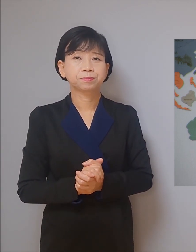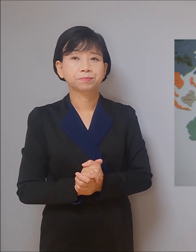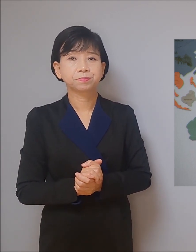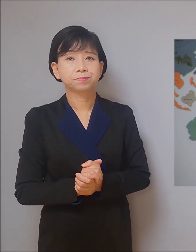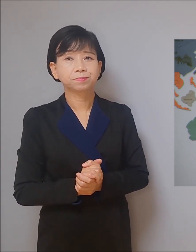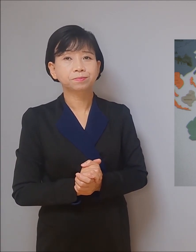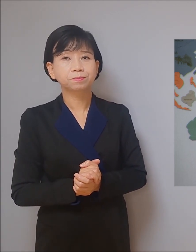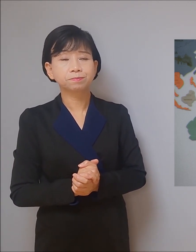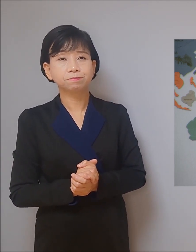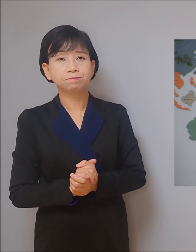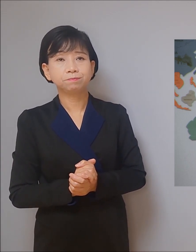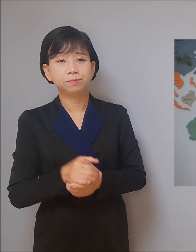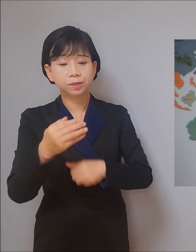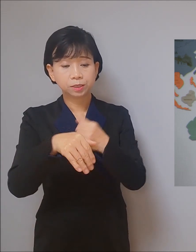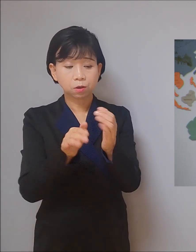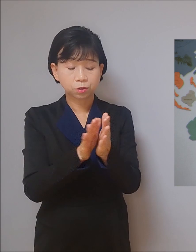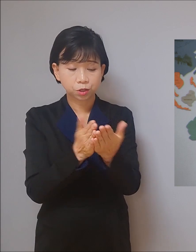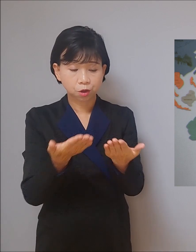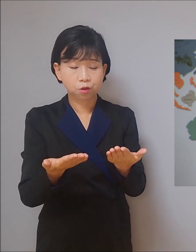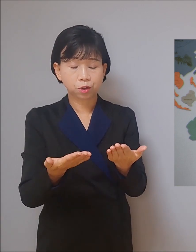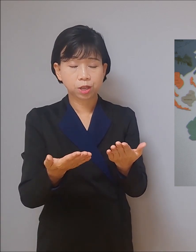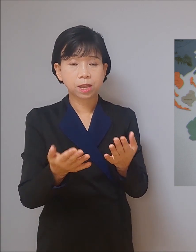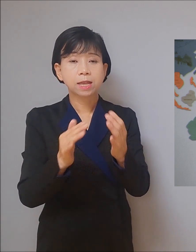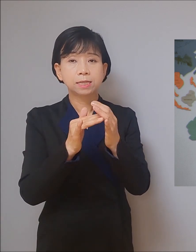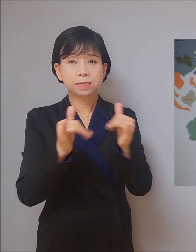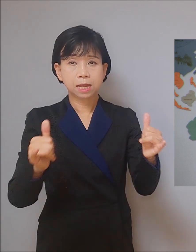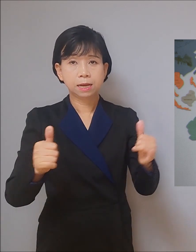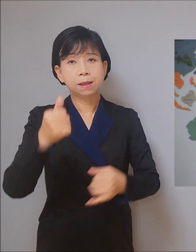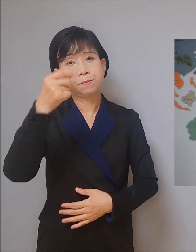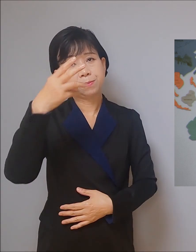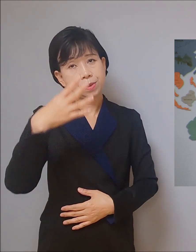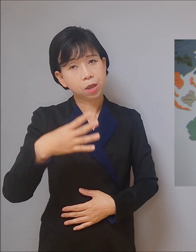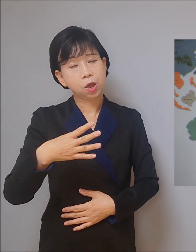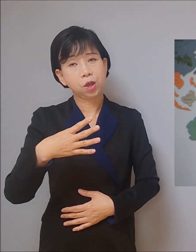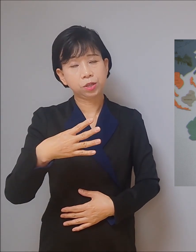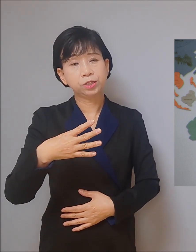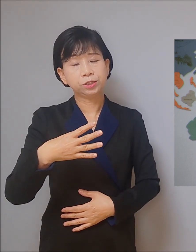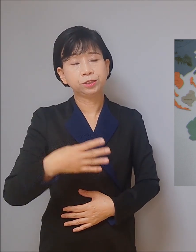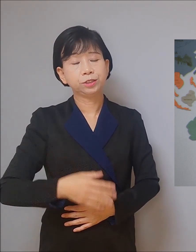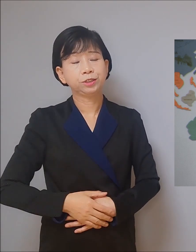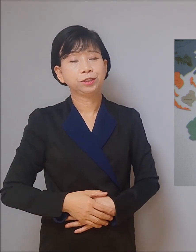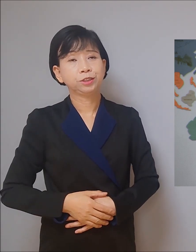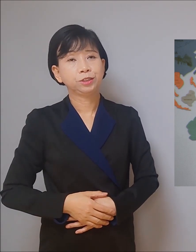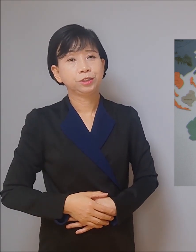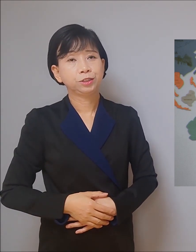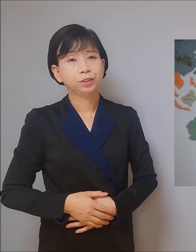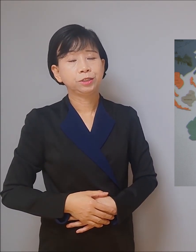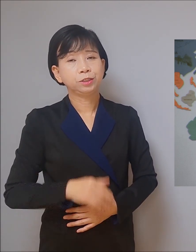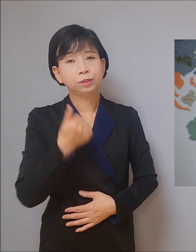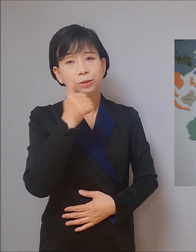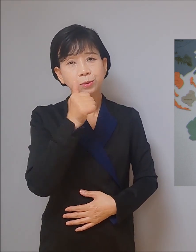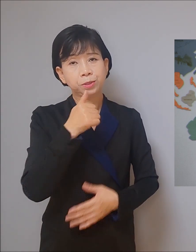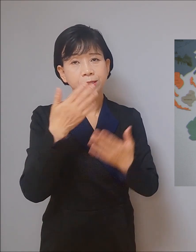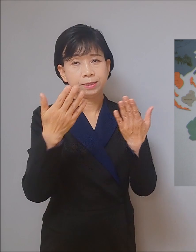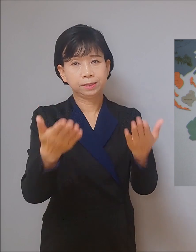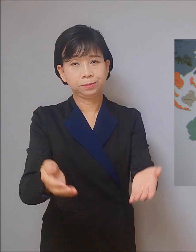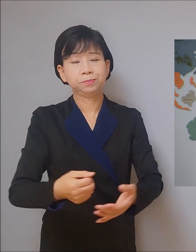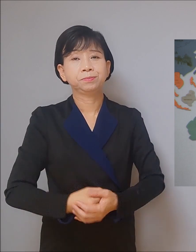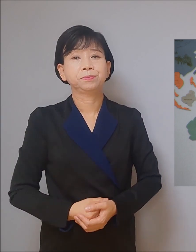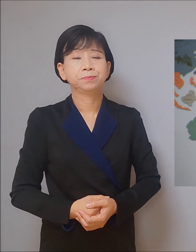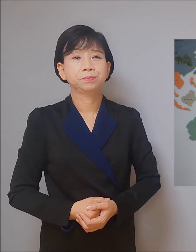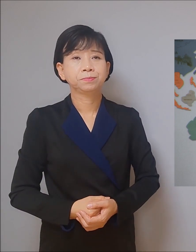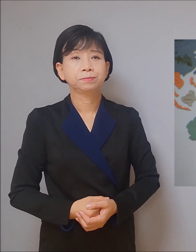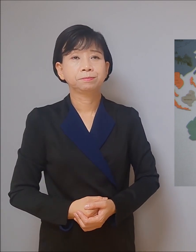아멘. 성경의 몇몇 인물을 말씀을 시작하면서 잠깐 소개를 하려고 합니다.